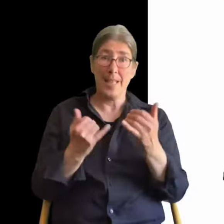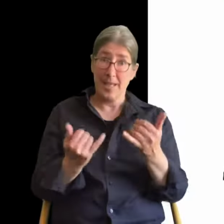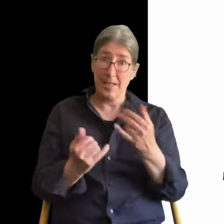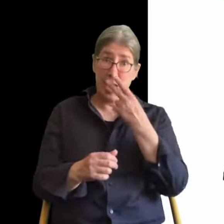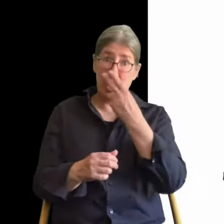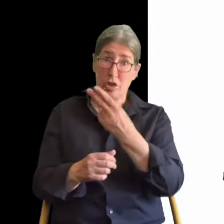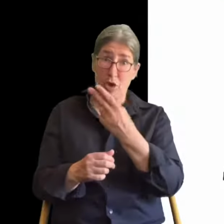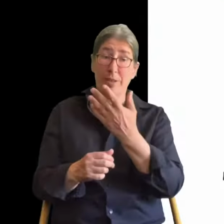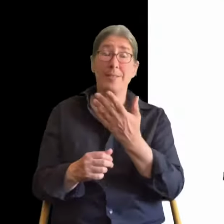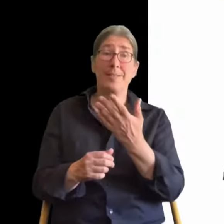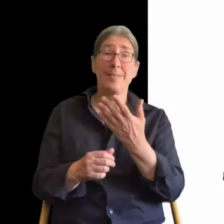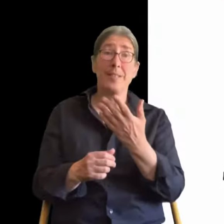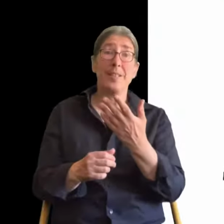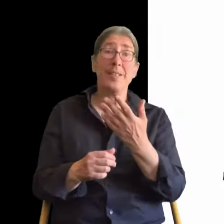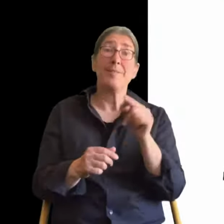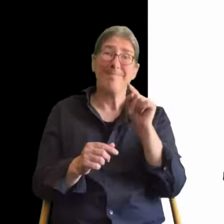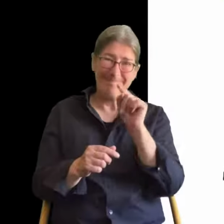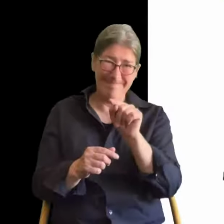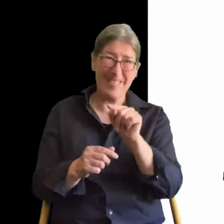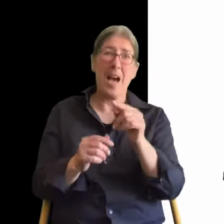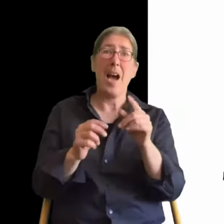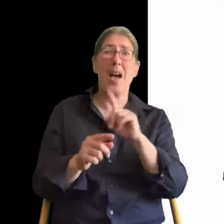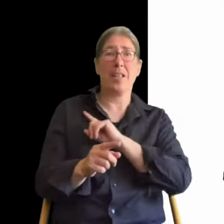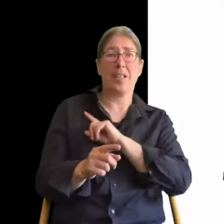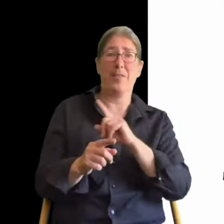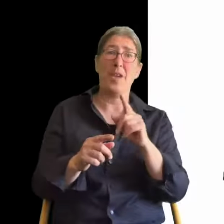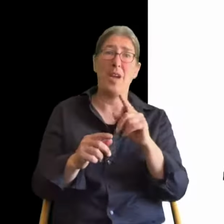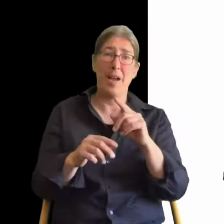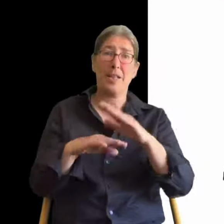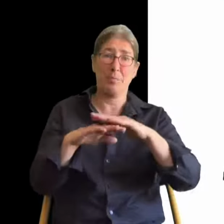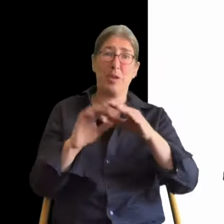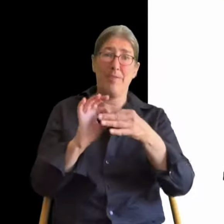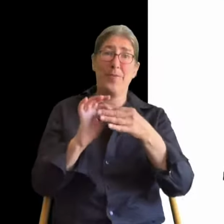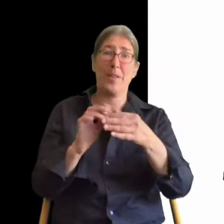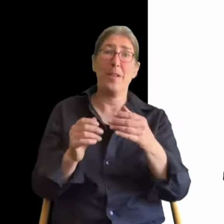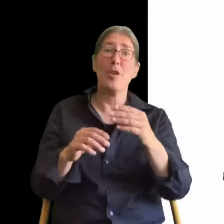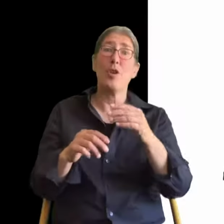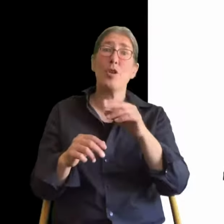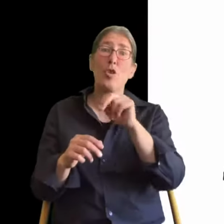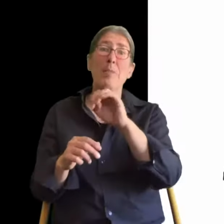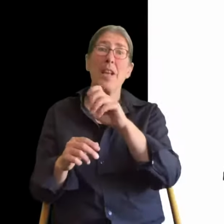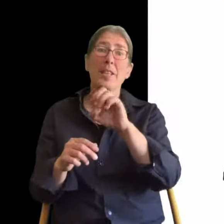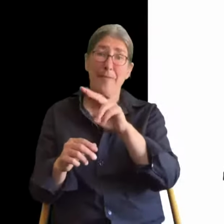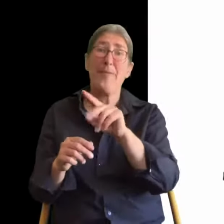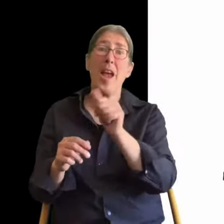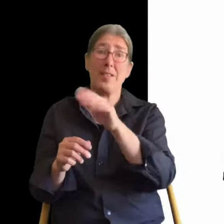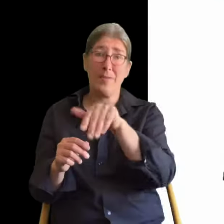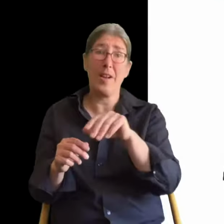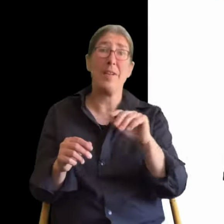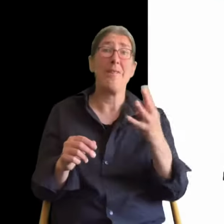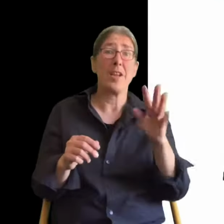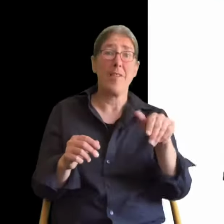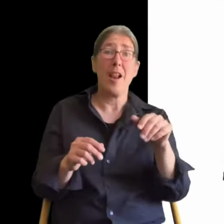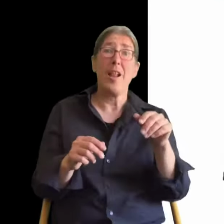Und wir gucken uns diesmal an, wie die attributiven Adjektive im Nominativ, also im ersten Fall, gebildet werden und im Akkusativ, im vierten